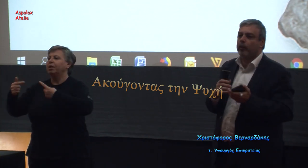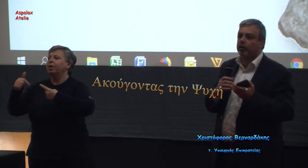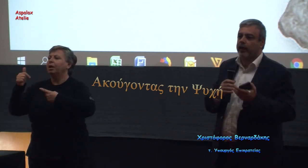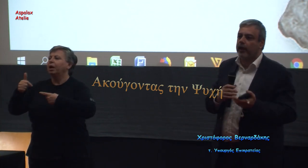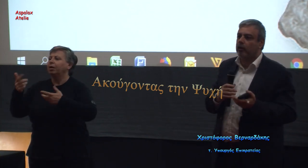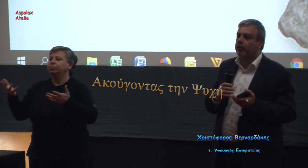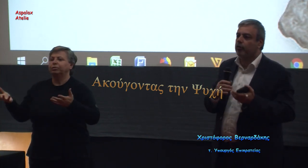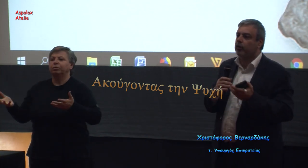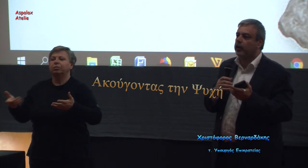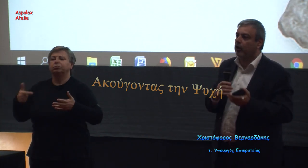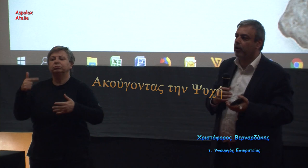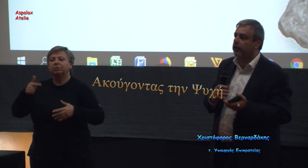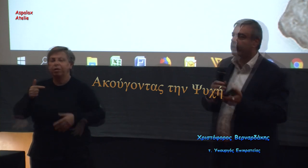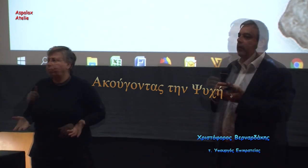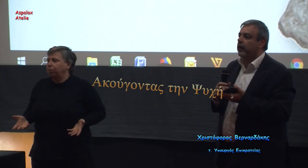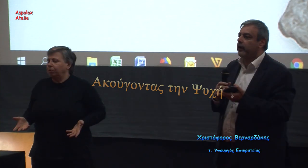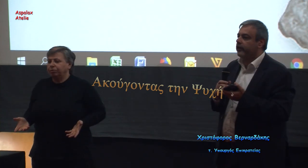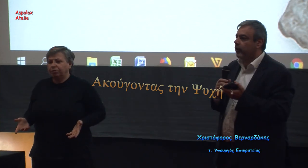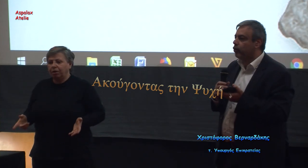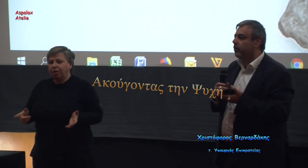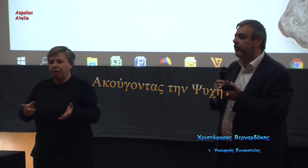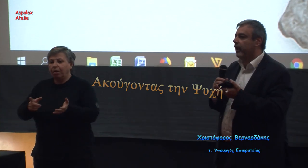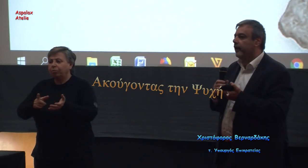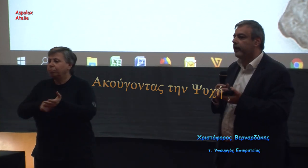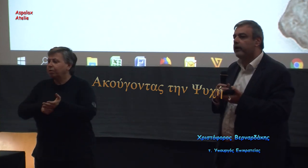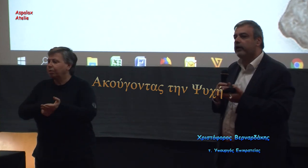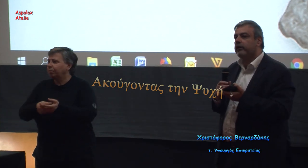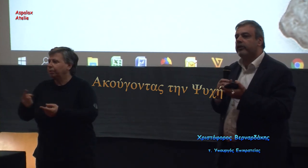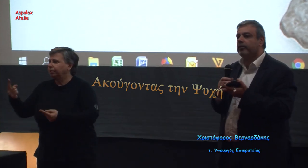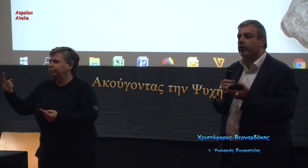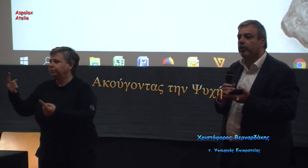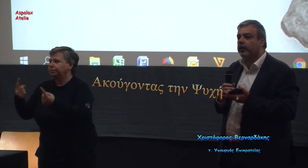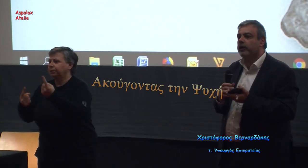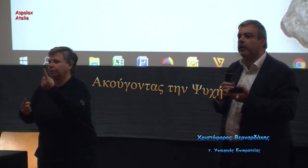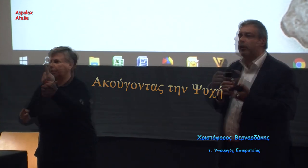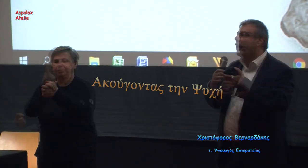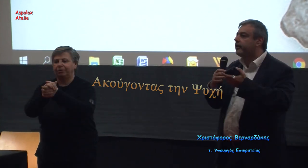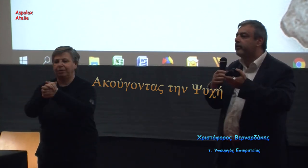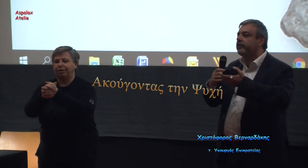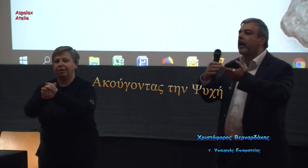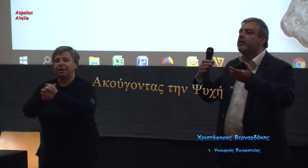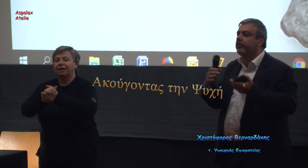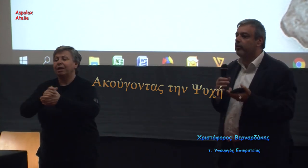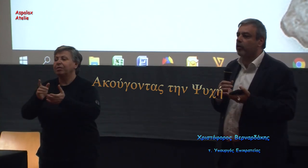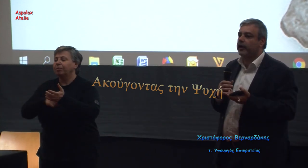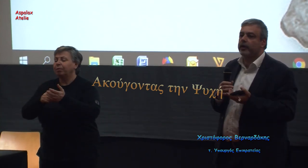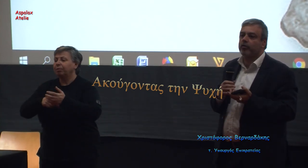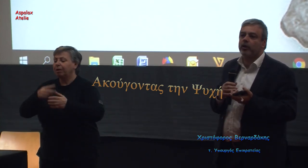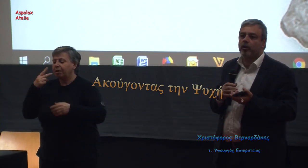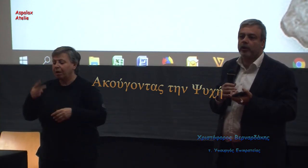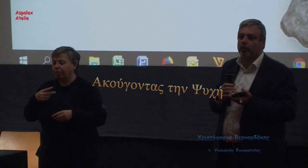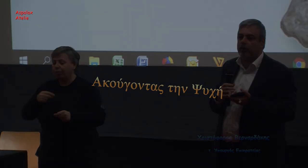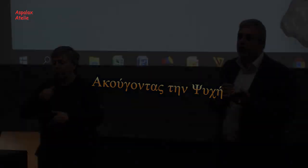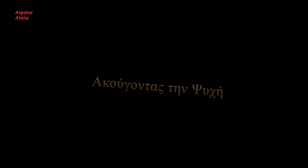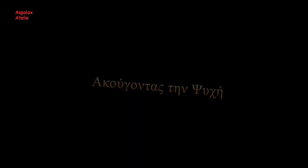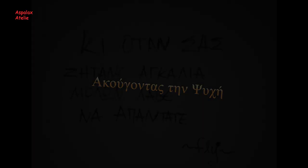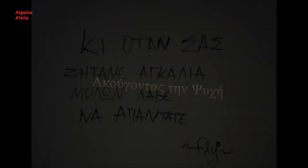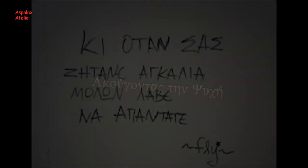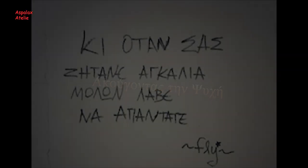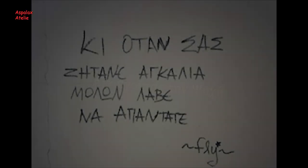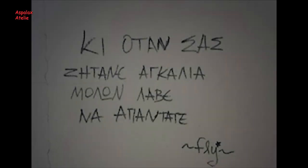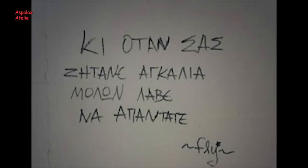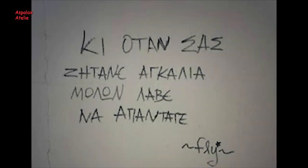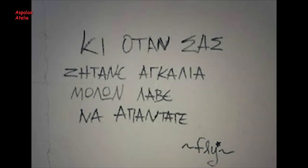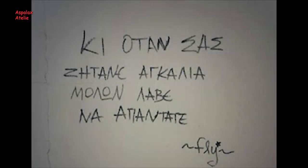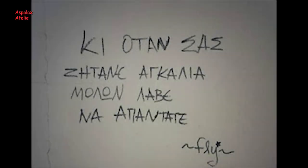Να μιλήσουν από τα κάτω, να μιλήσουν οι κοινότητες, να στηριχθούμε στην αλληλεγγύη, στη συμμετοχή αυτής της άμεσης δημοκρατίας των κοινοτήτων.